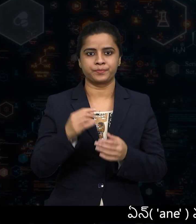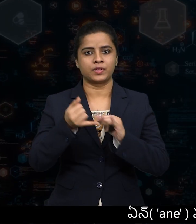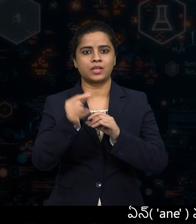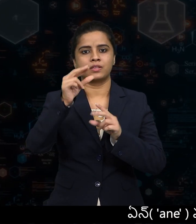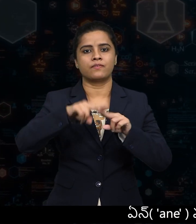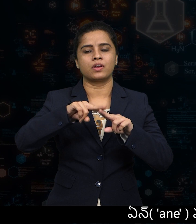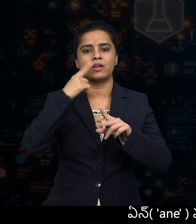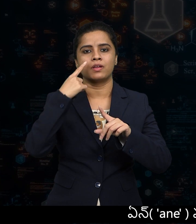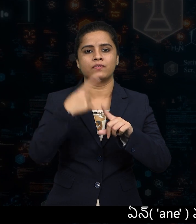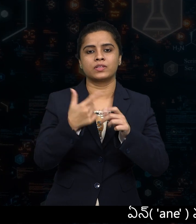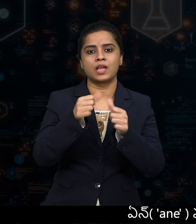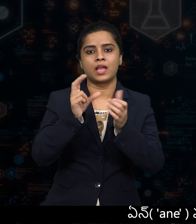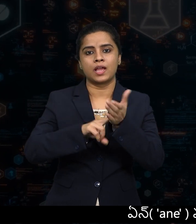ANE పరపదం ఉపయోగించాలి.